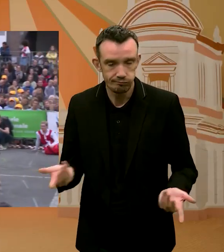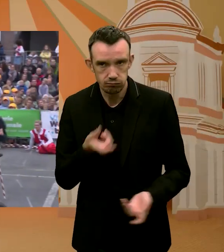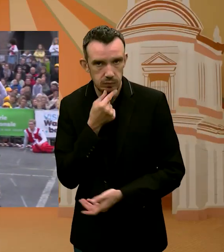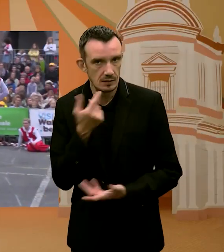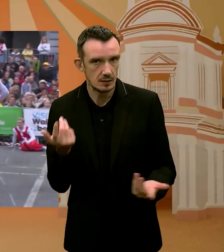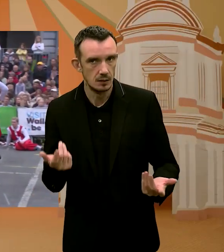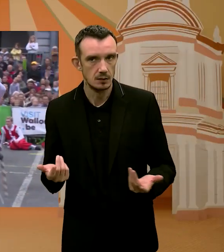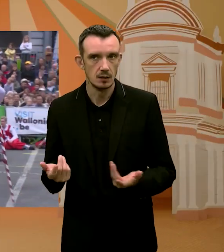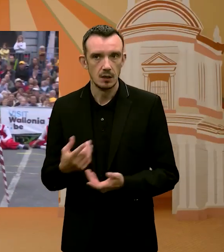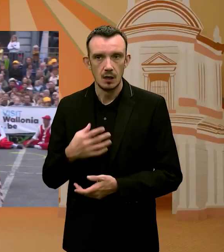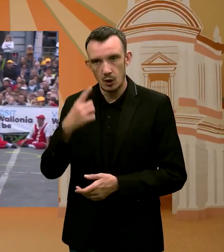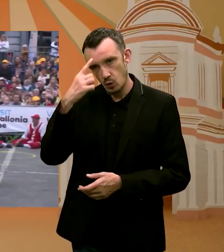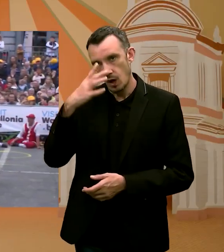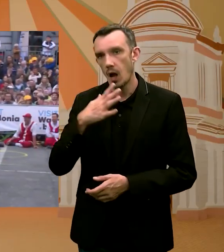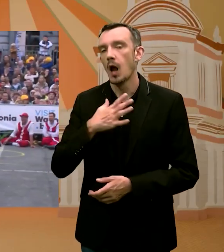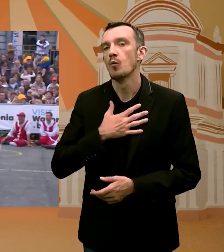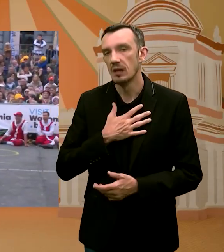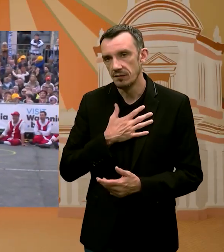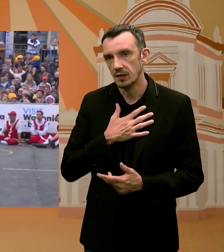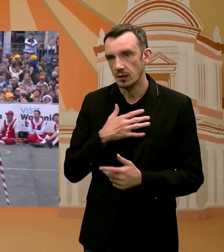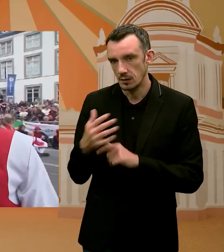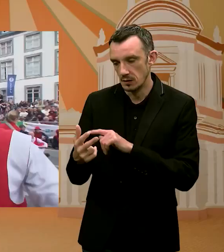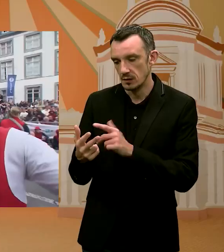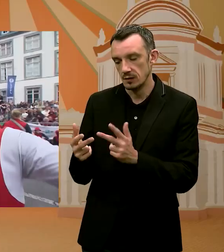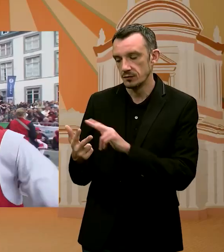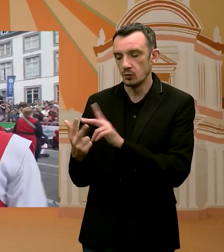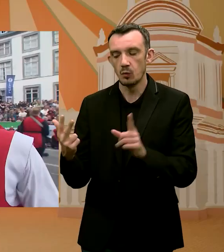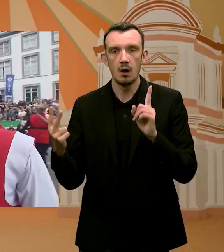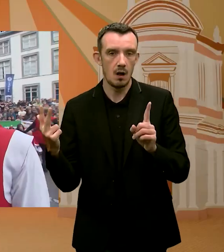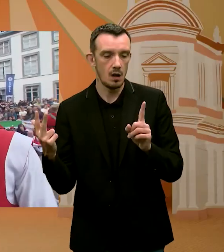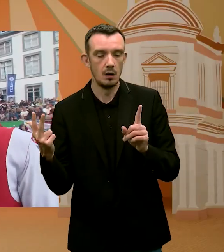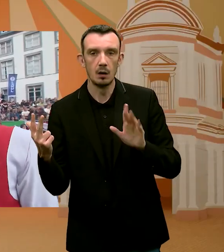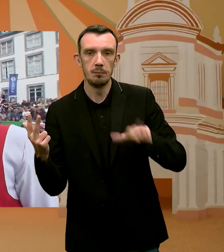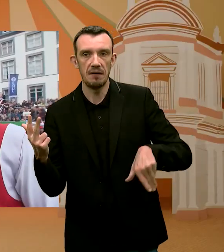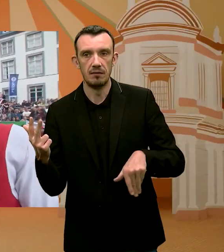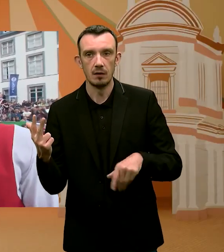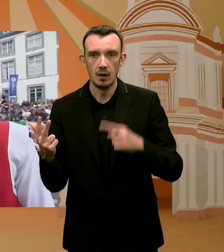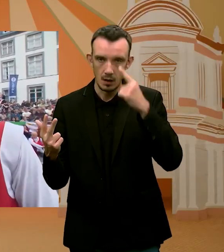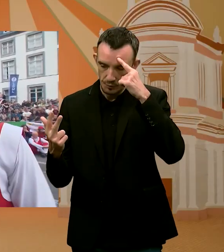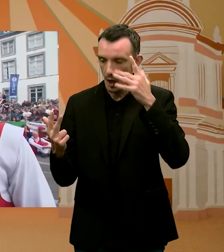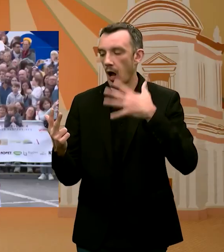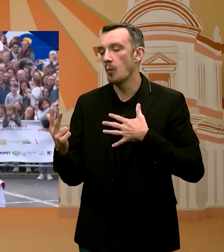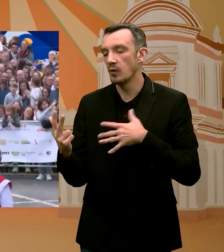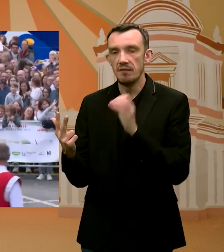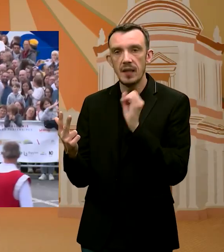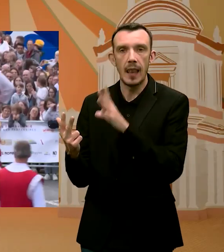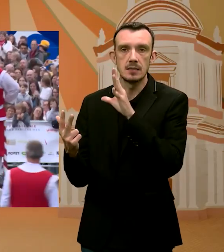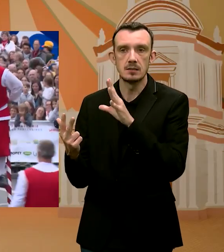de donner les chasses d'or à Liam. Comme ça, ce sera sa première échasse d'or, en espérant qu'il la laisse aux autres après. Ça, c'est pas dit